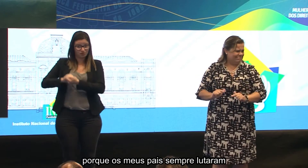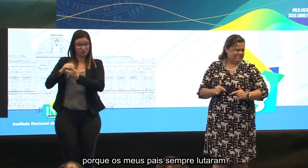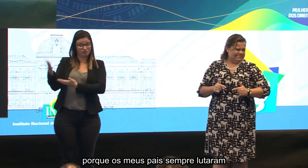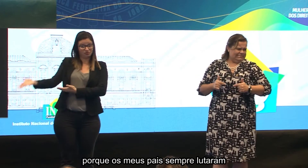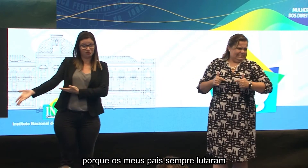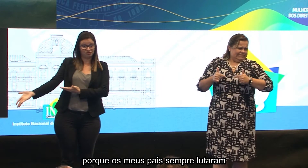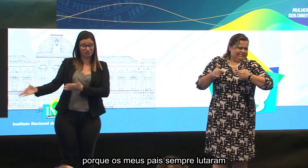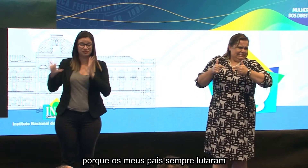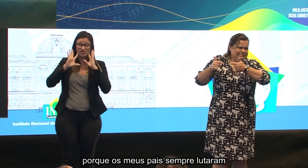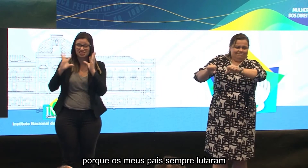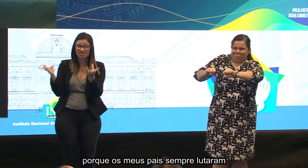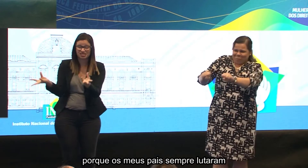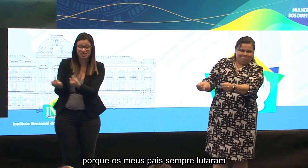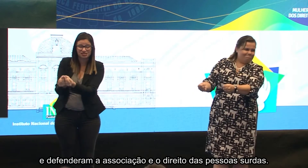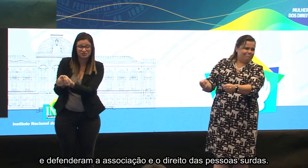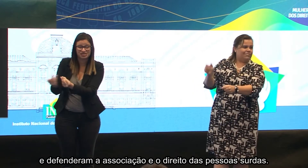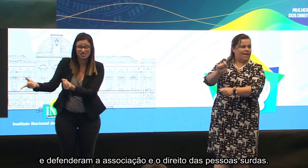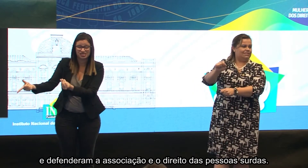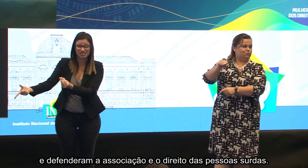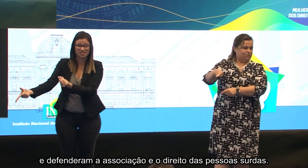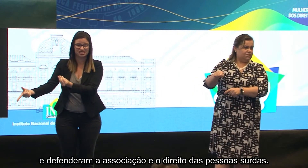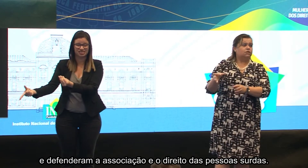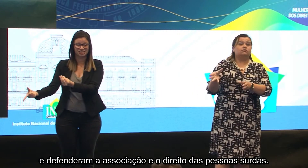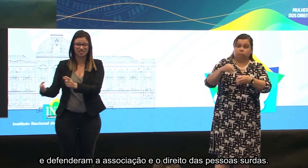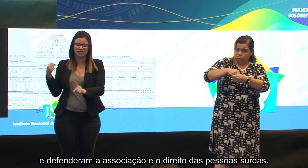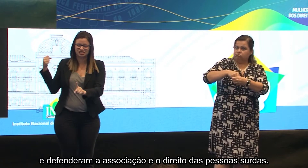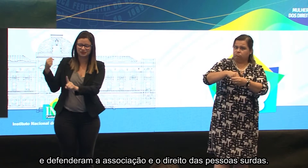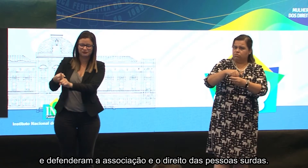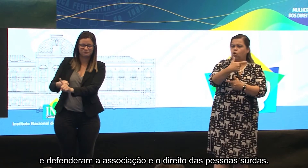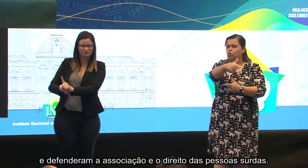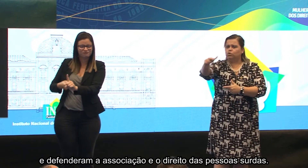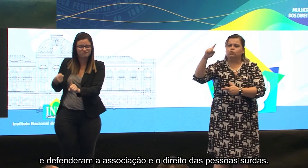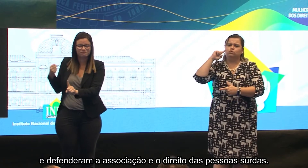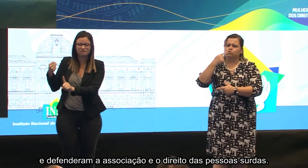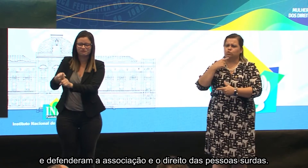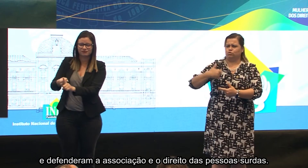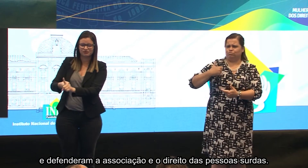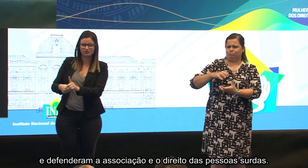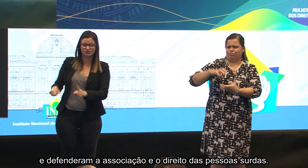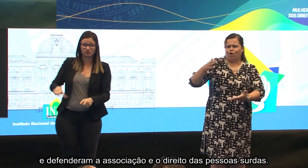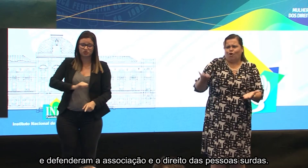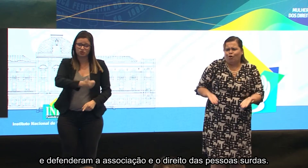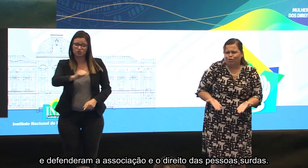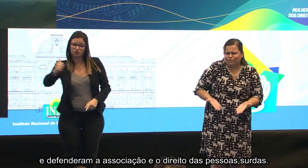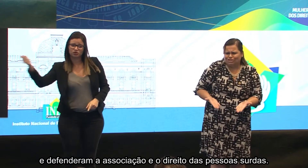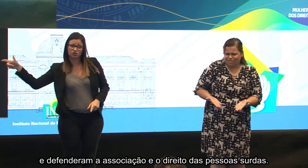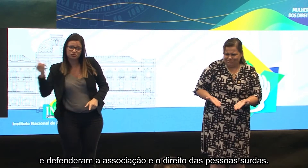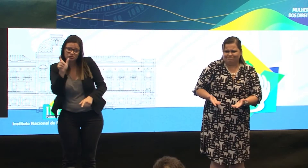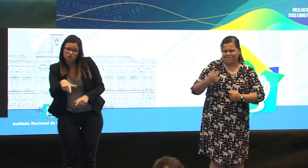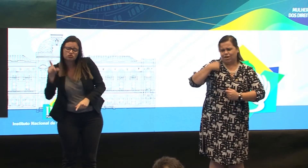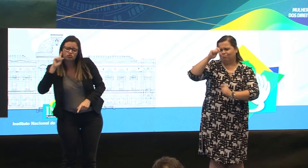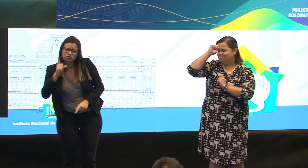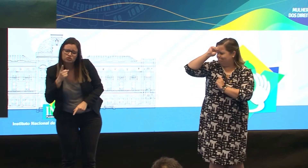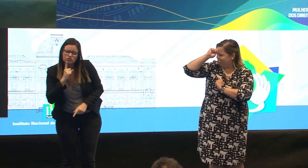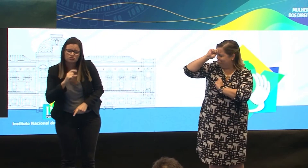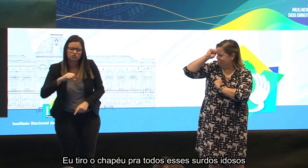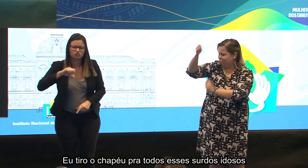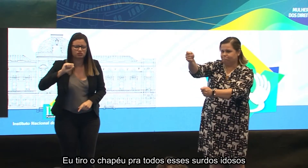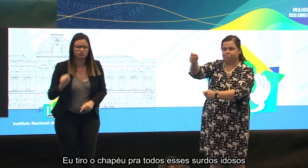pais sempre lutaram e sempre defenderam a associação e o direito das pessoas surdas. Então, eu